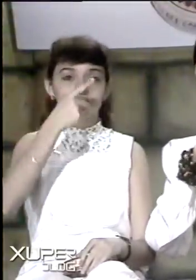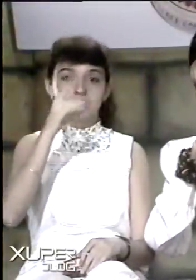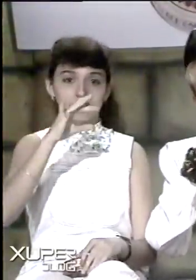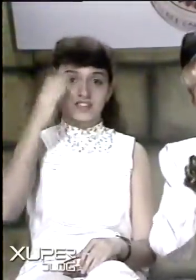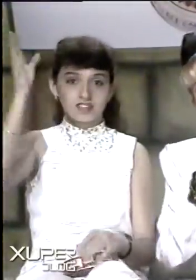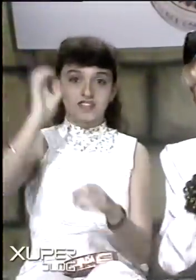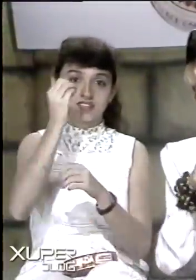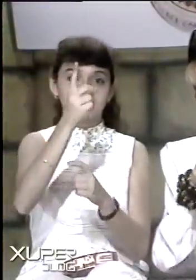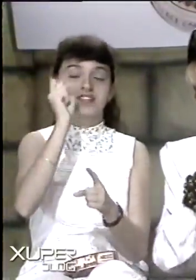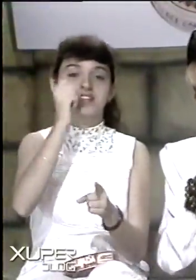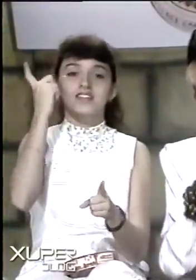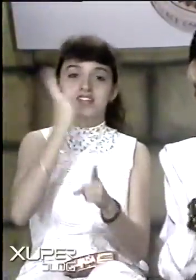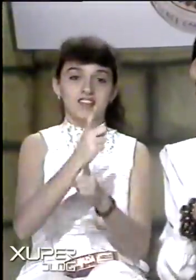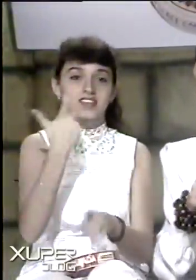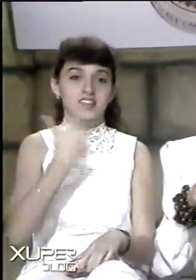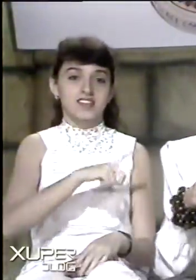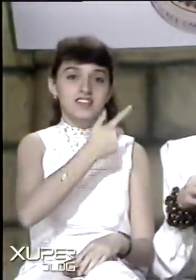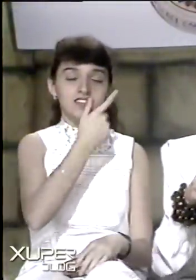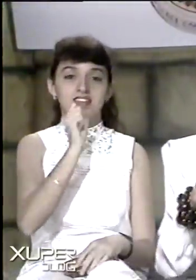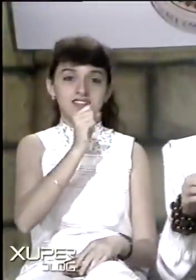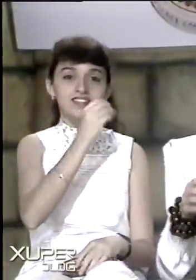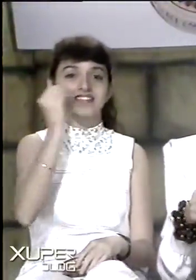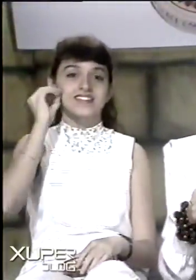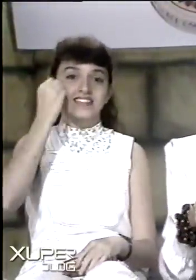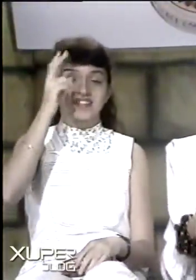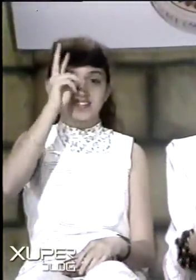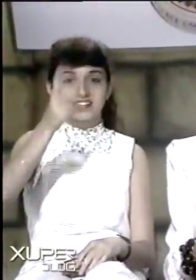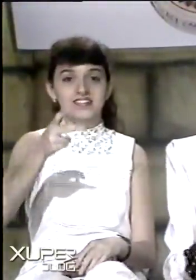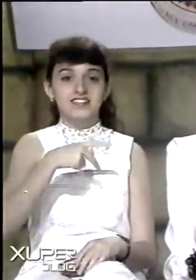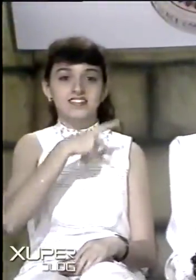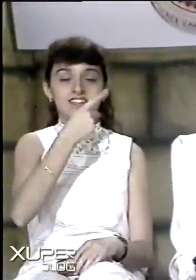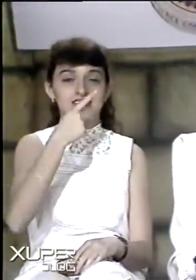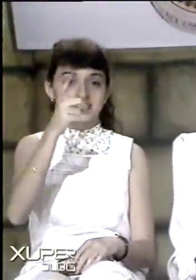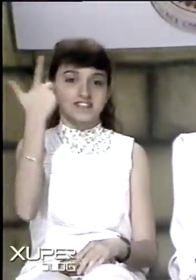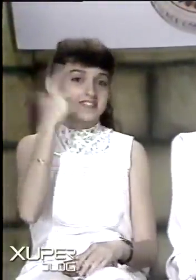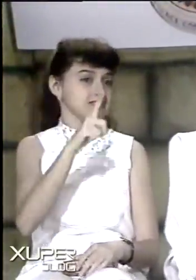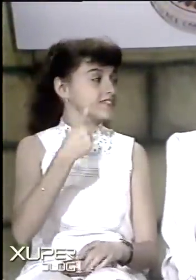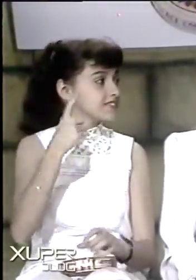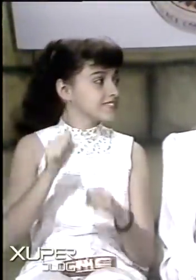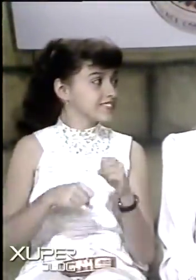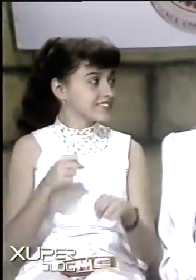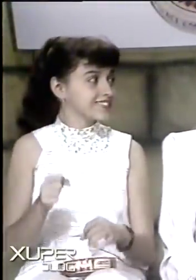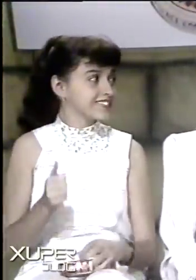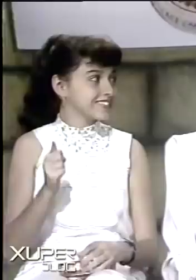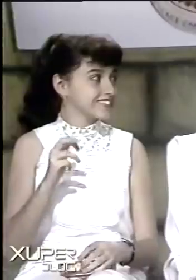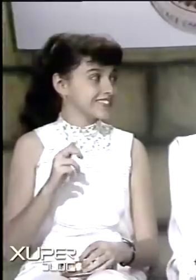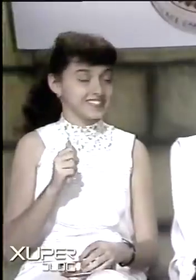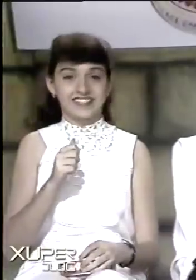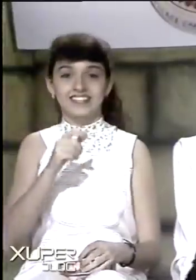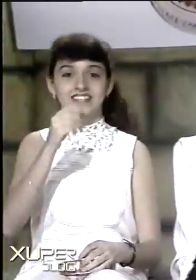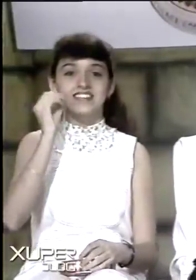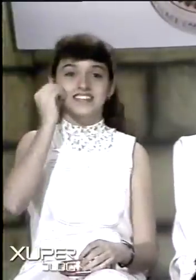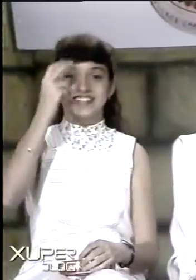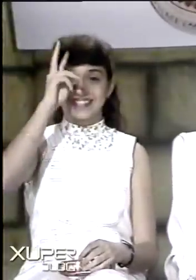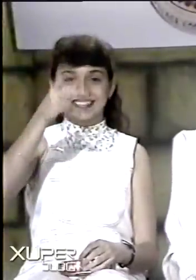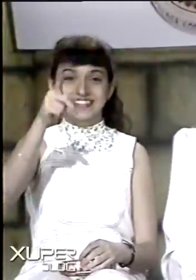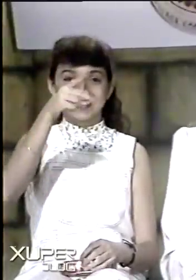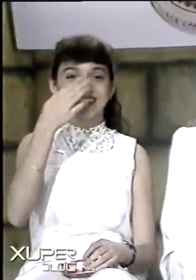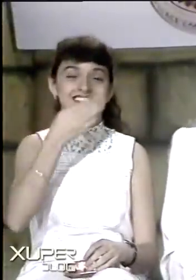show agora no final do ano. Eu passo em Porto Alegre e não te dê um beijo pessoalmente, hein? Que legal! Oh, isso aí. E um beijinho